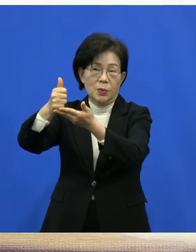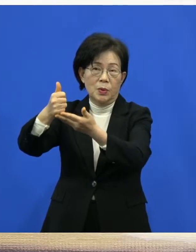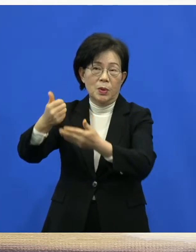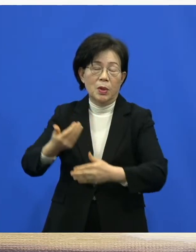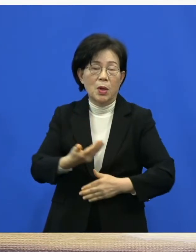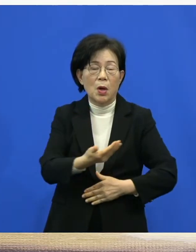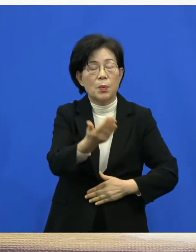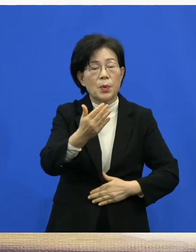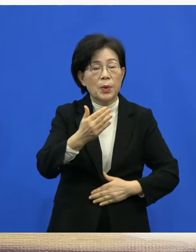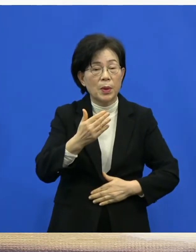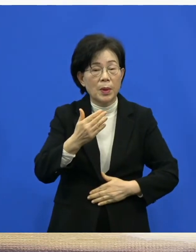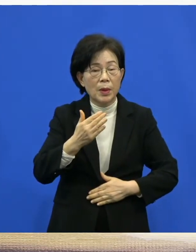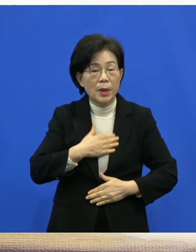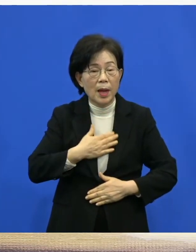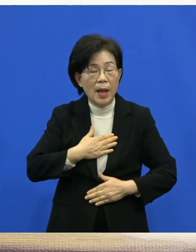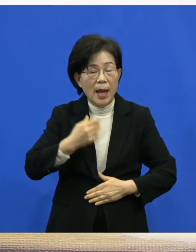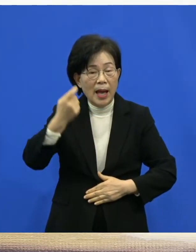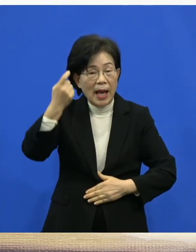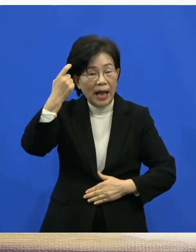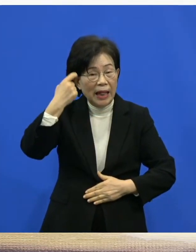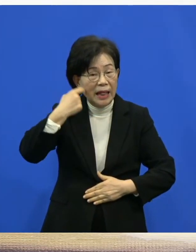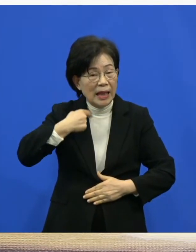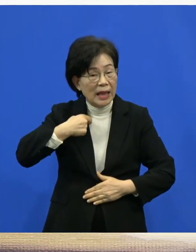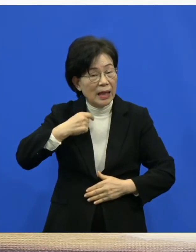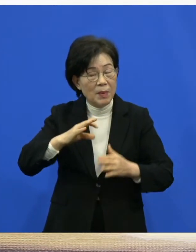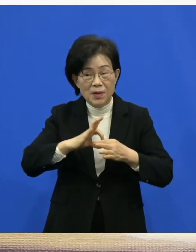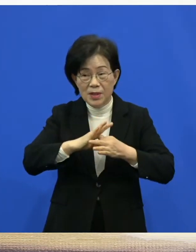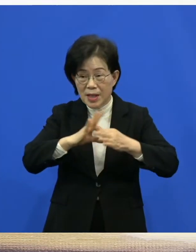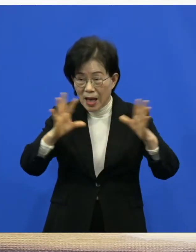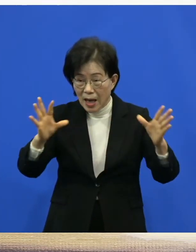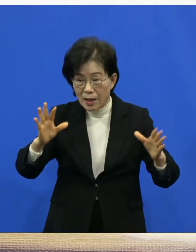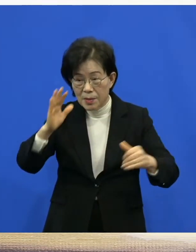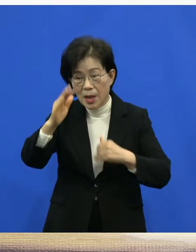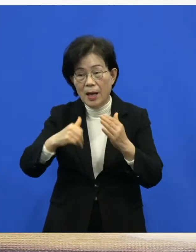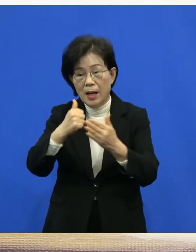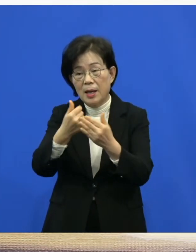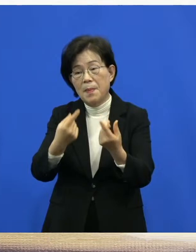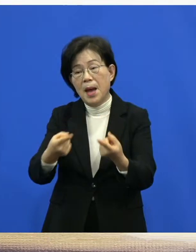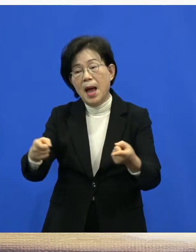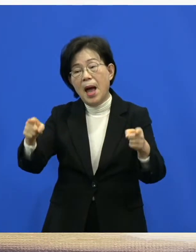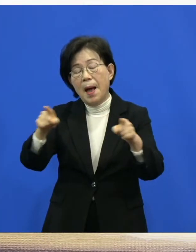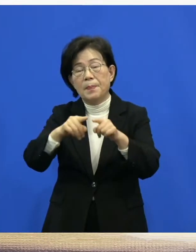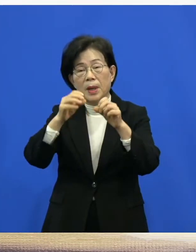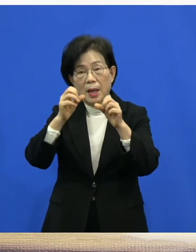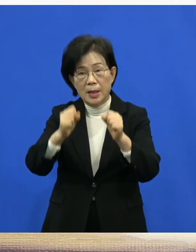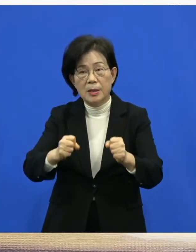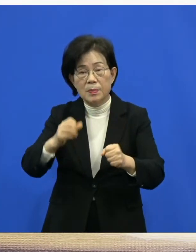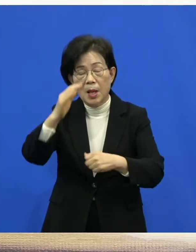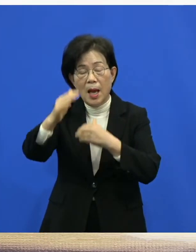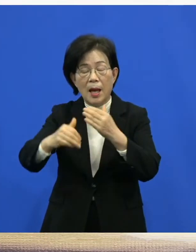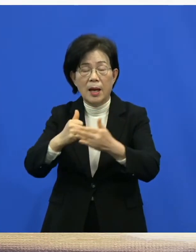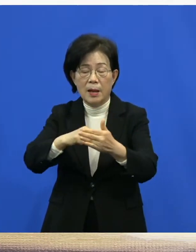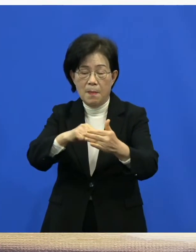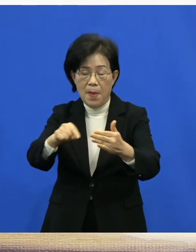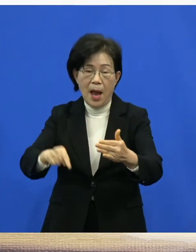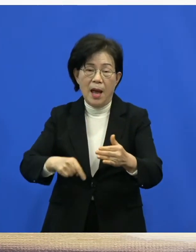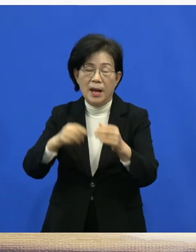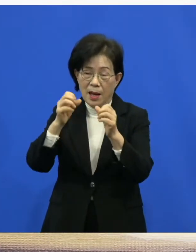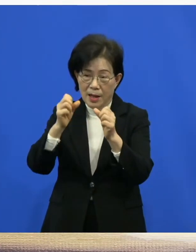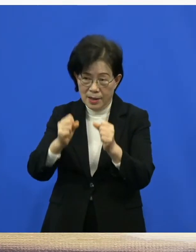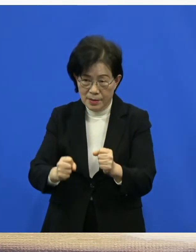여러분, 내가 느끼든 느끼지 않든 하나님은 우리와 함께 계세요. 우리는 그분 안에 있어요.